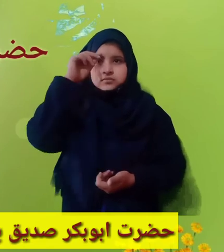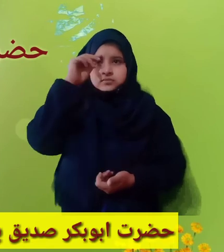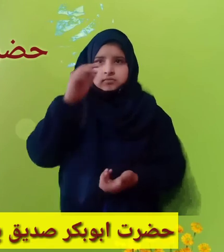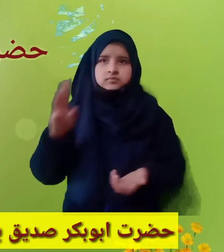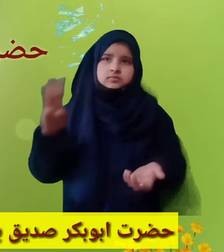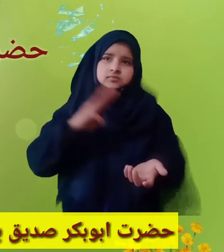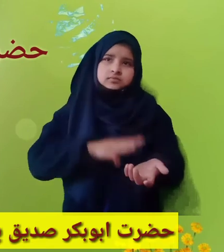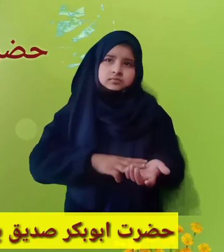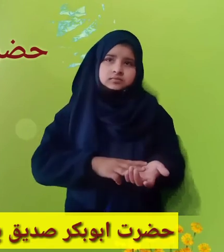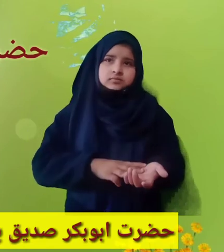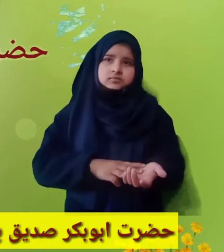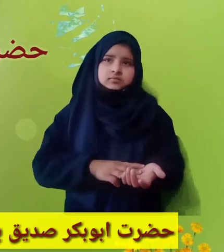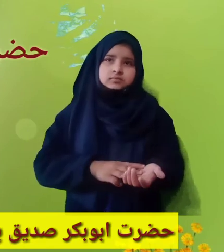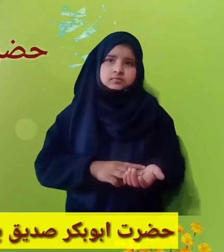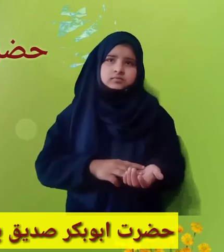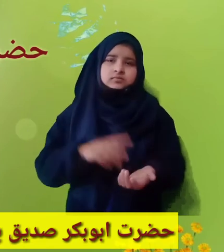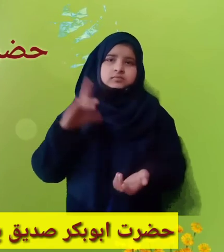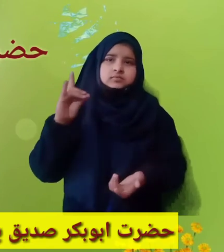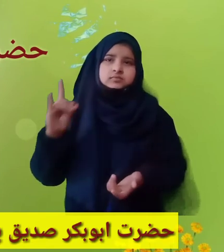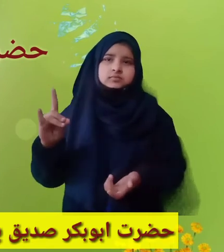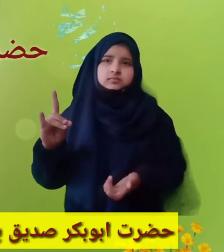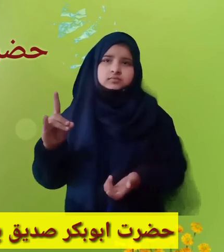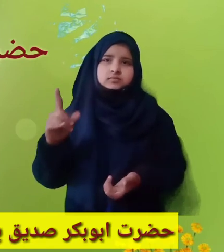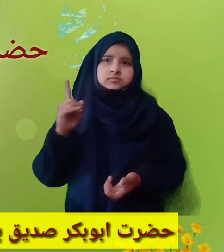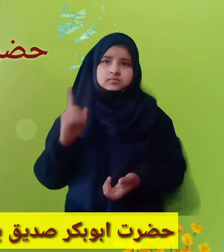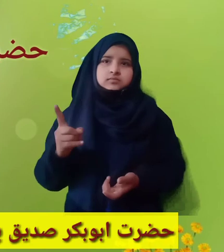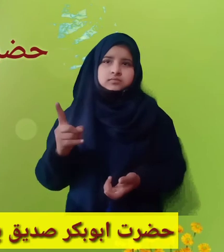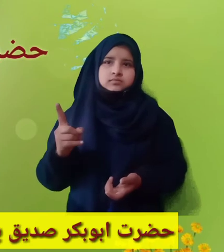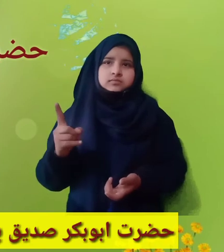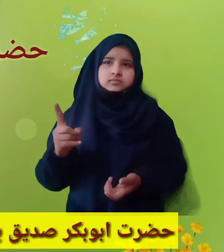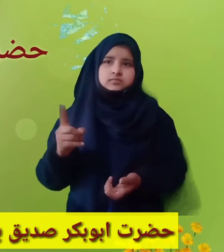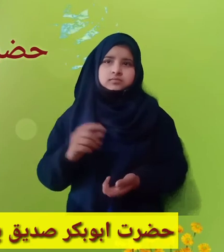हज़रत अबू बकर सिद्दीक पहले